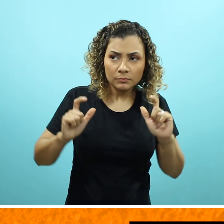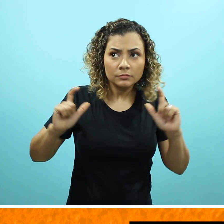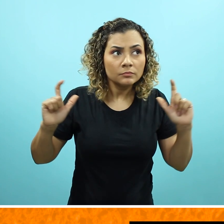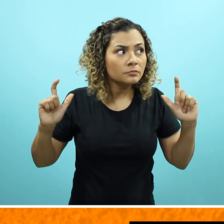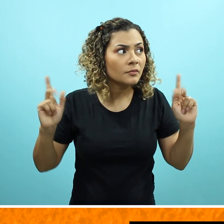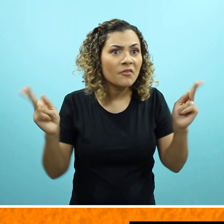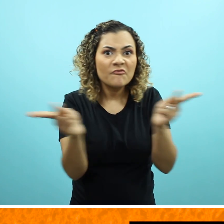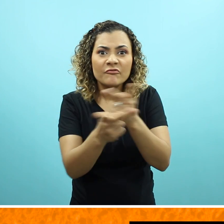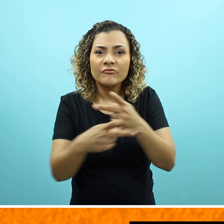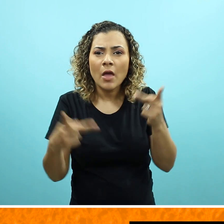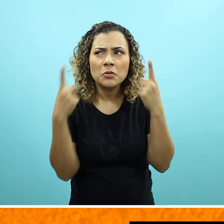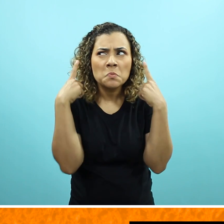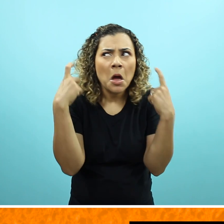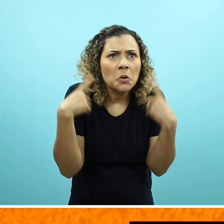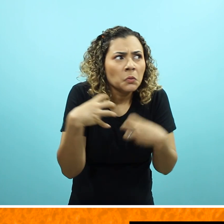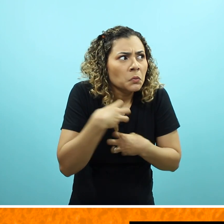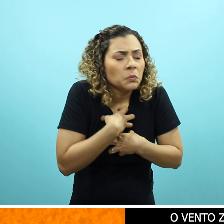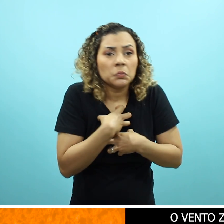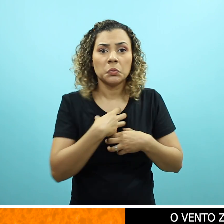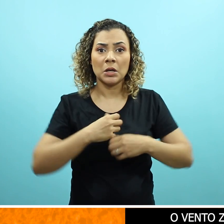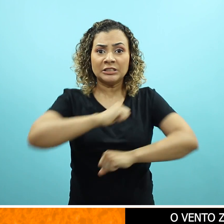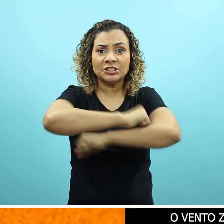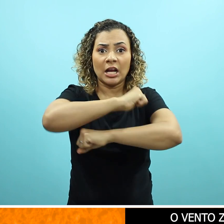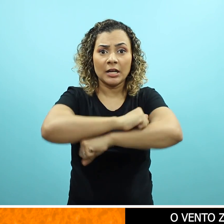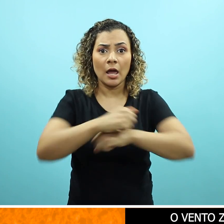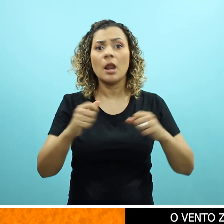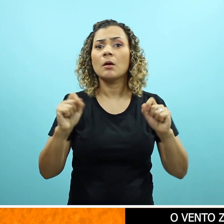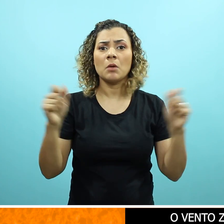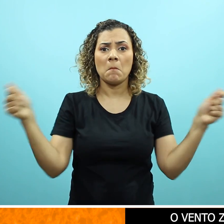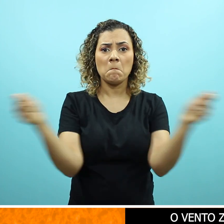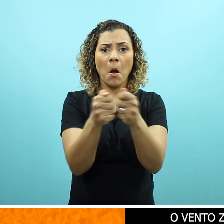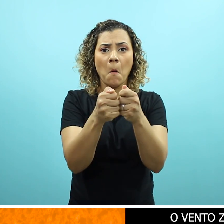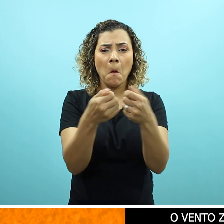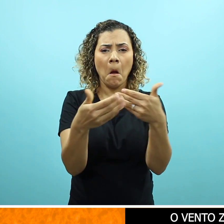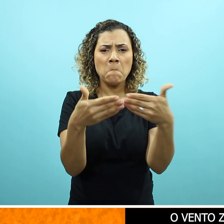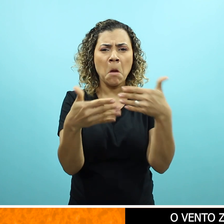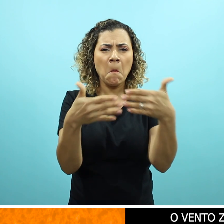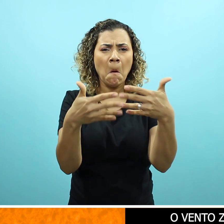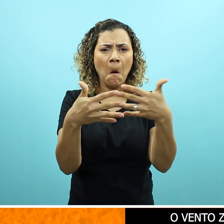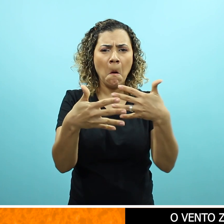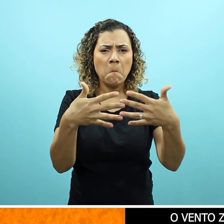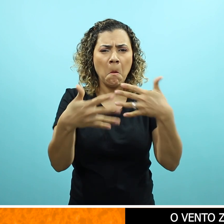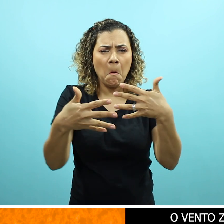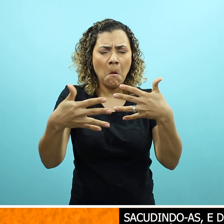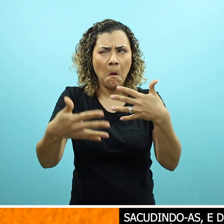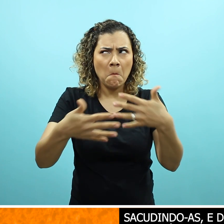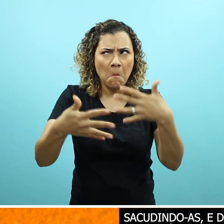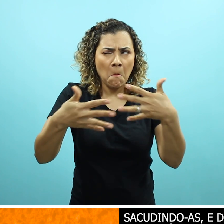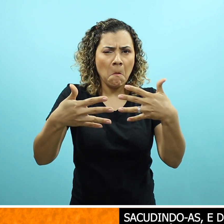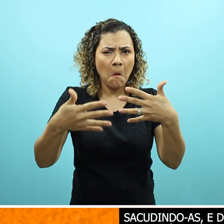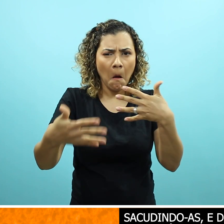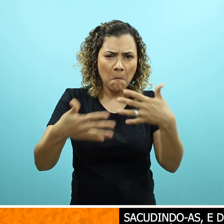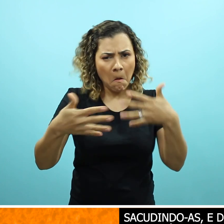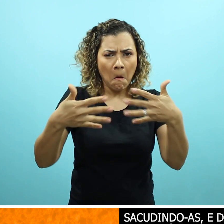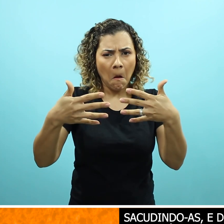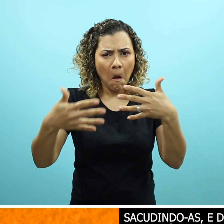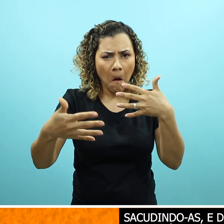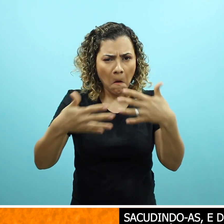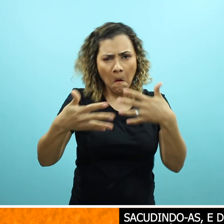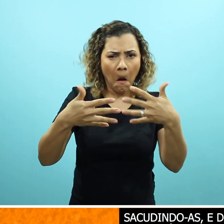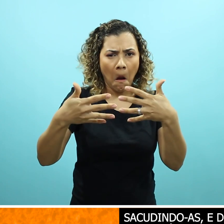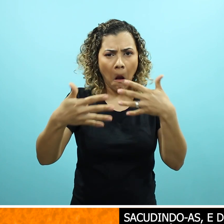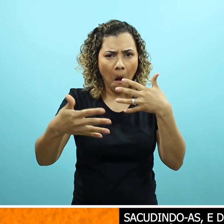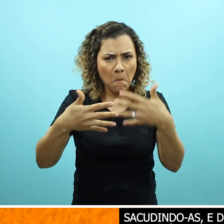Ela acordou sobressaltada. O vento zumbia misteriosamente nas janelas, sacudindo-as, e